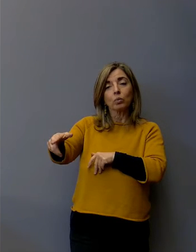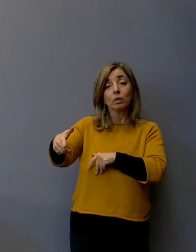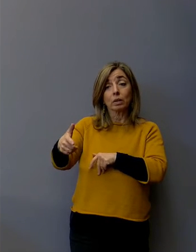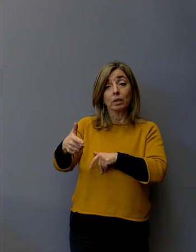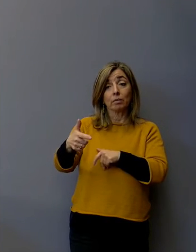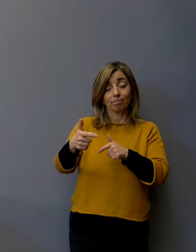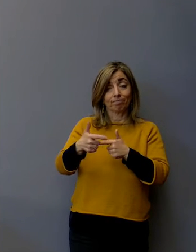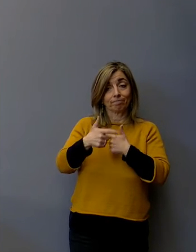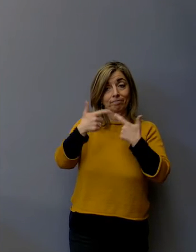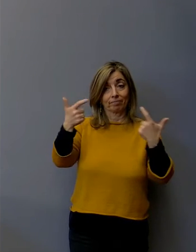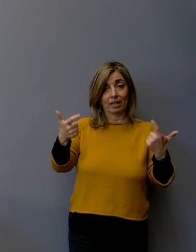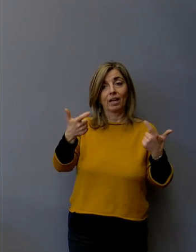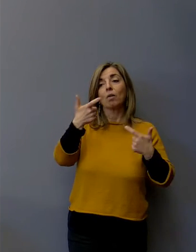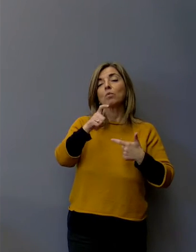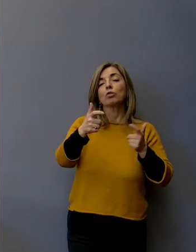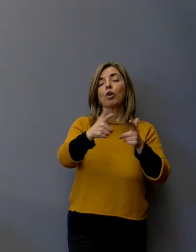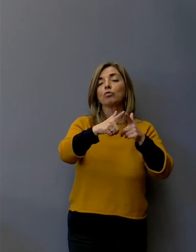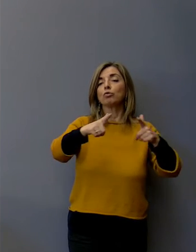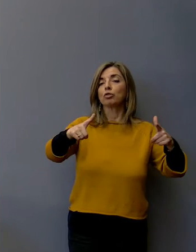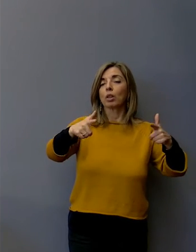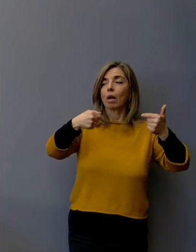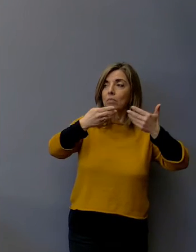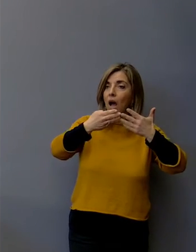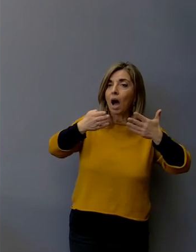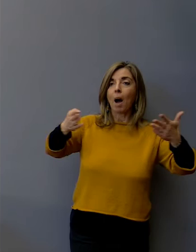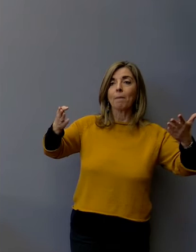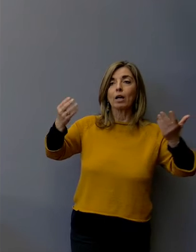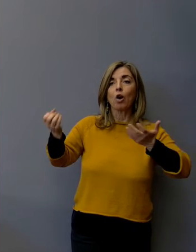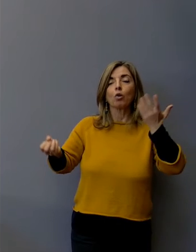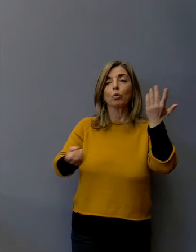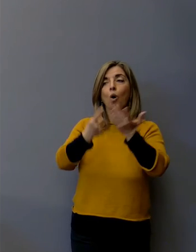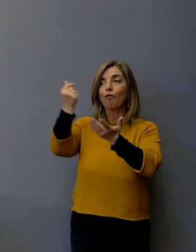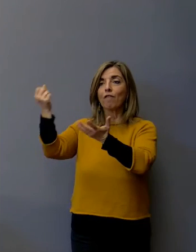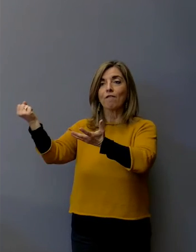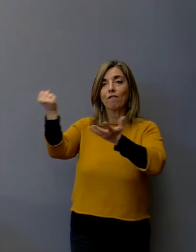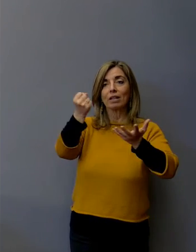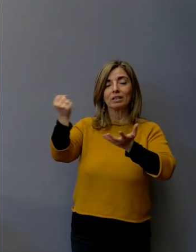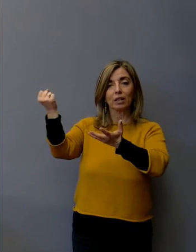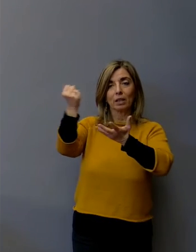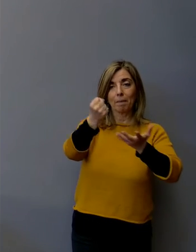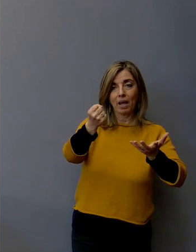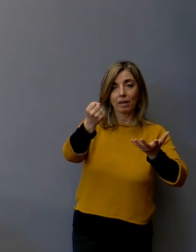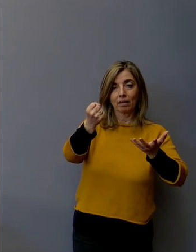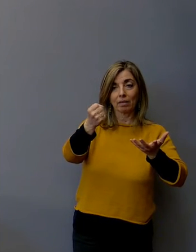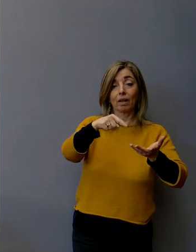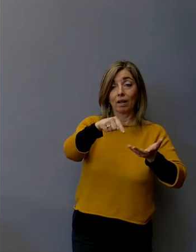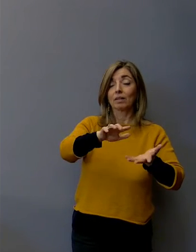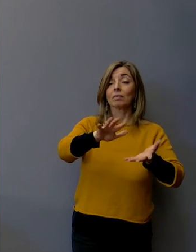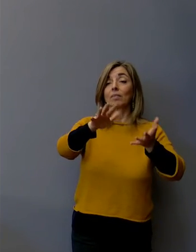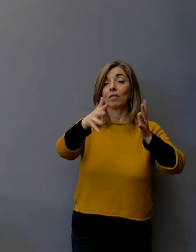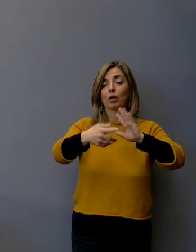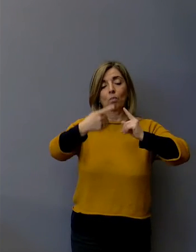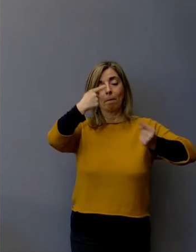sempre più è aperta a nuovi investitori capaci di essere diretti competitori per le grandi cooperative e dei massi